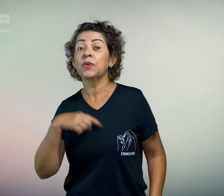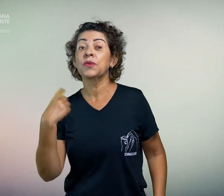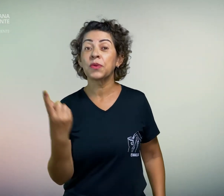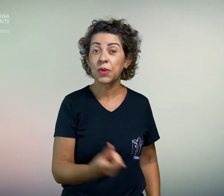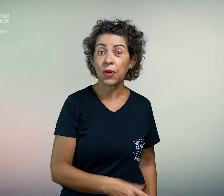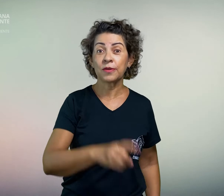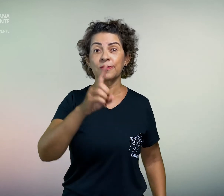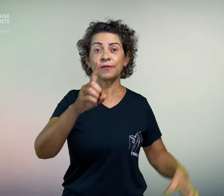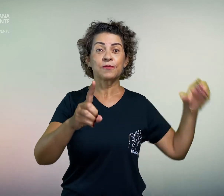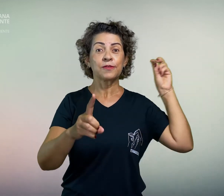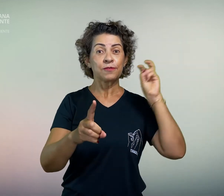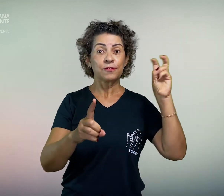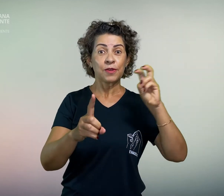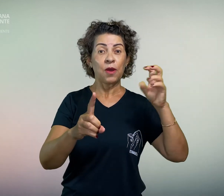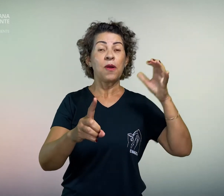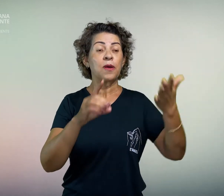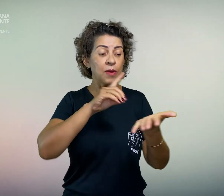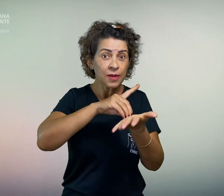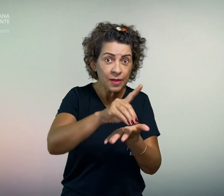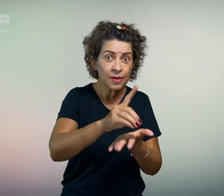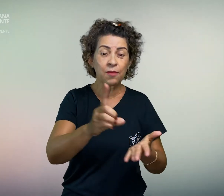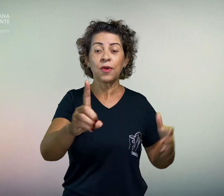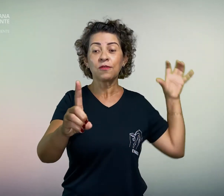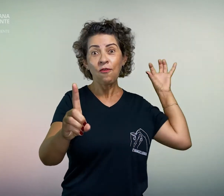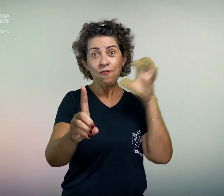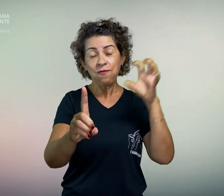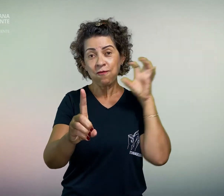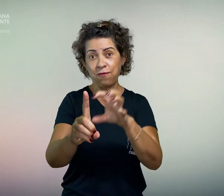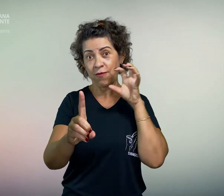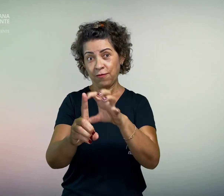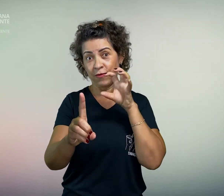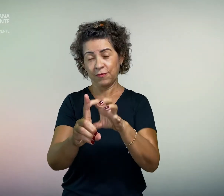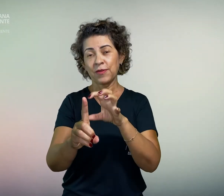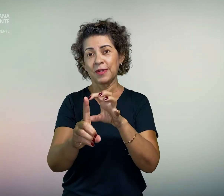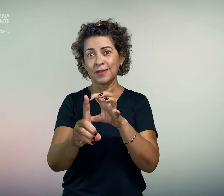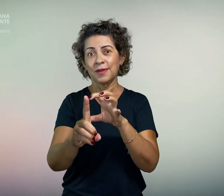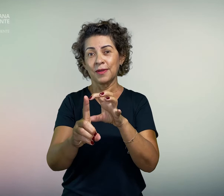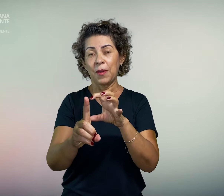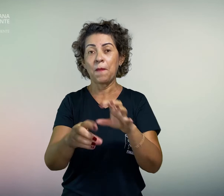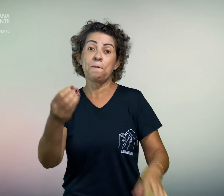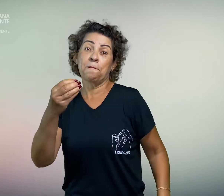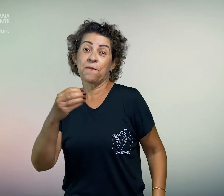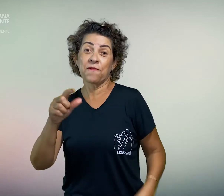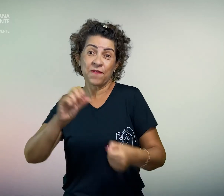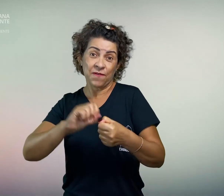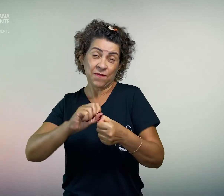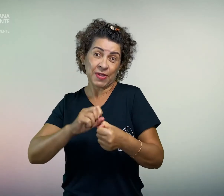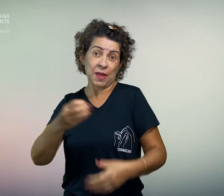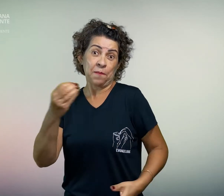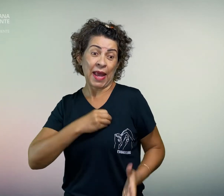influenciados por demônios, ou com pecados apreendidos dos nossos avós e pais,